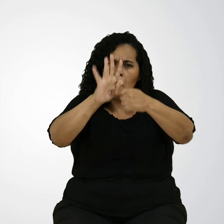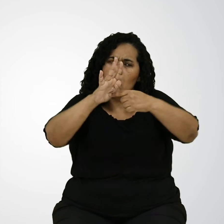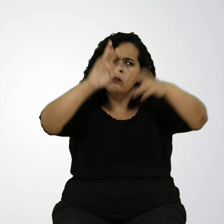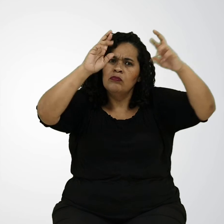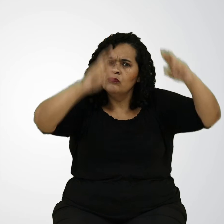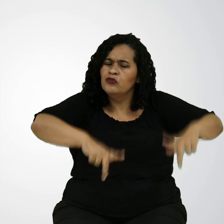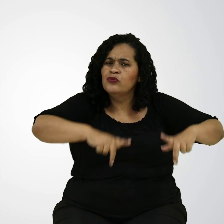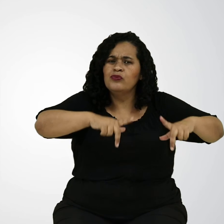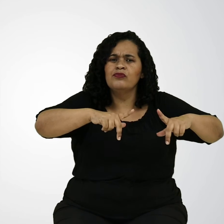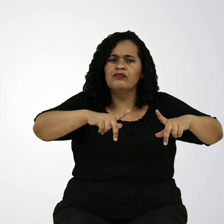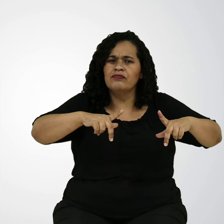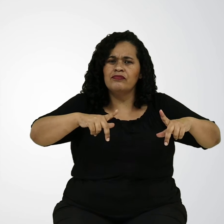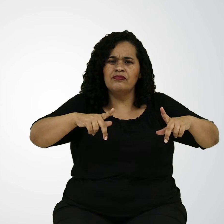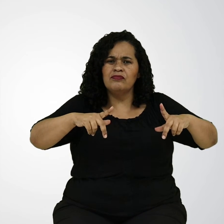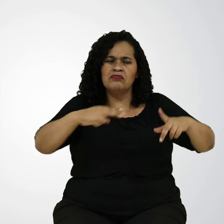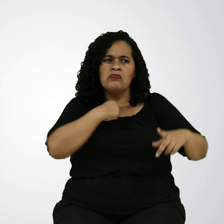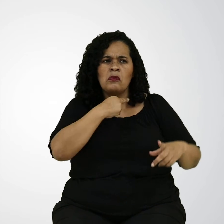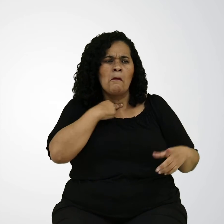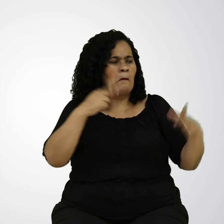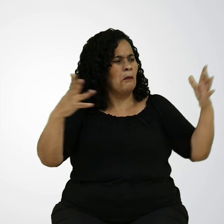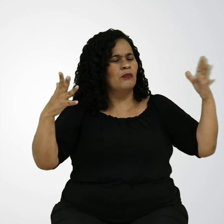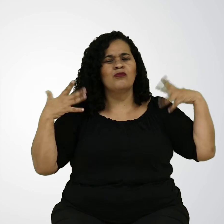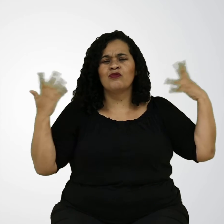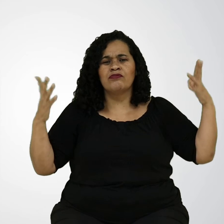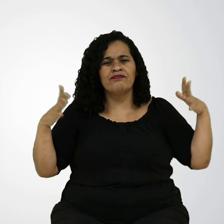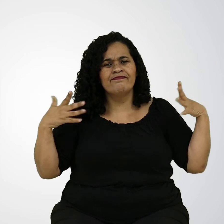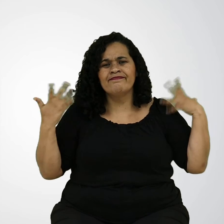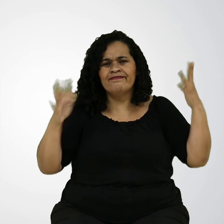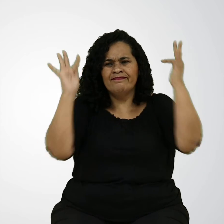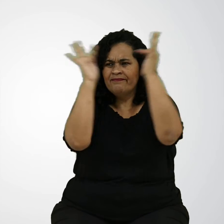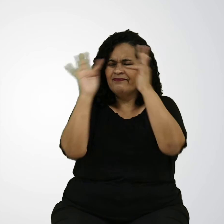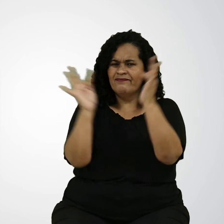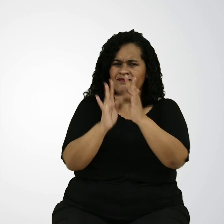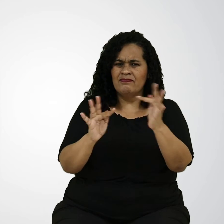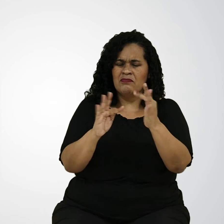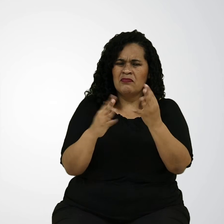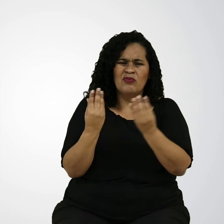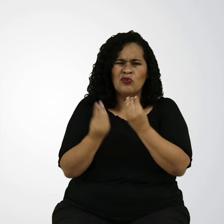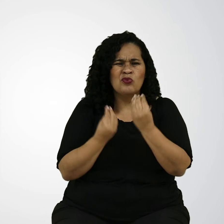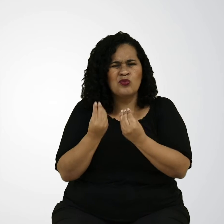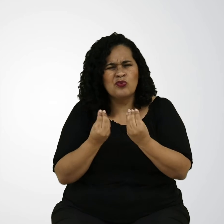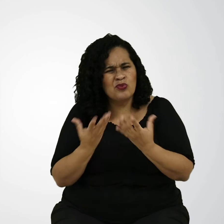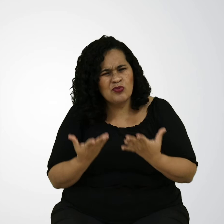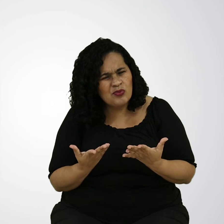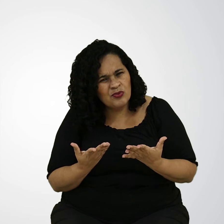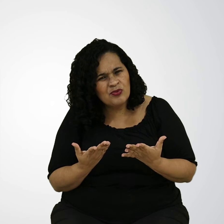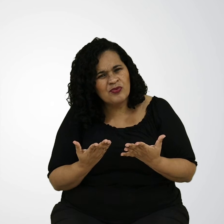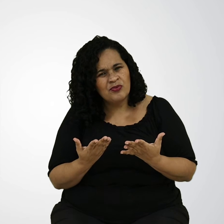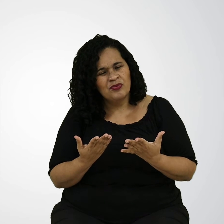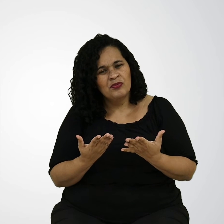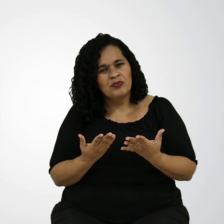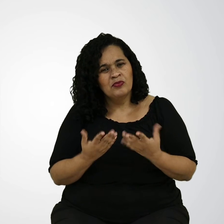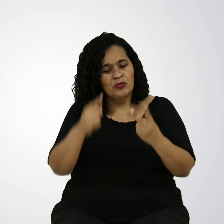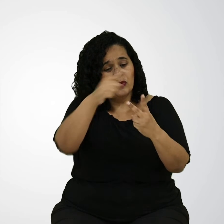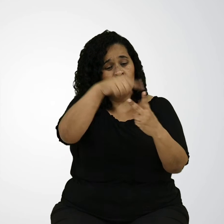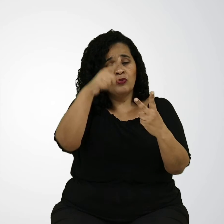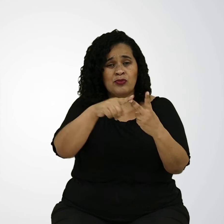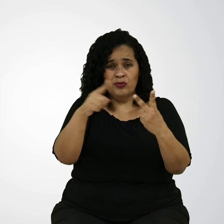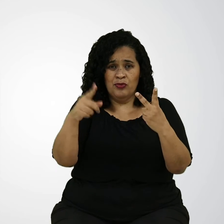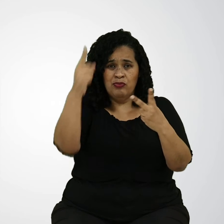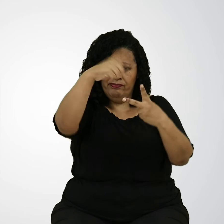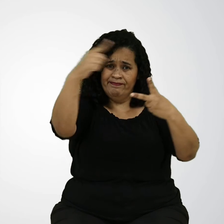com alegria no coração, né? Porque isso seria dar prazer para a matéria. Então, qualquer um dos tipos de gnosticismo que os